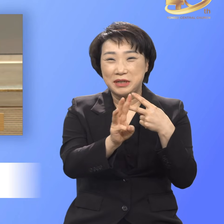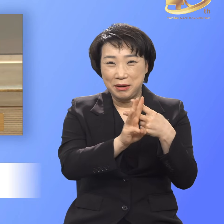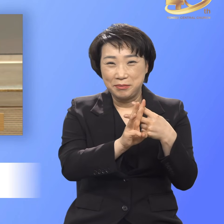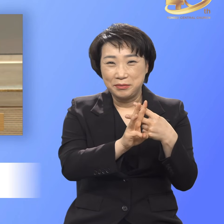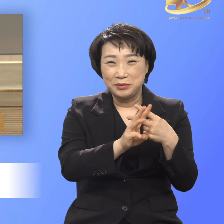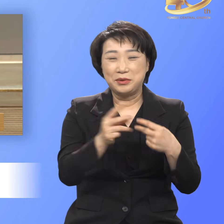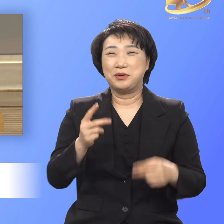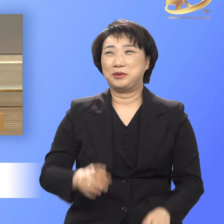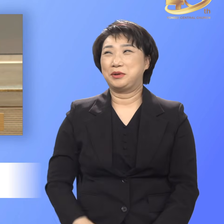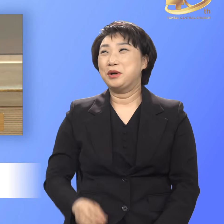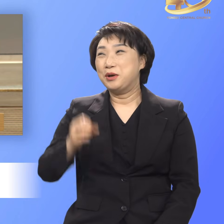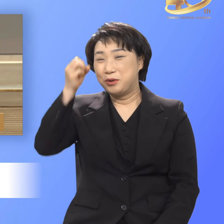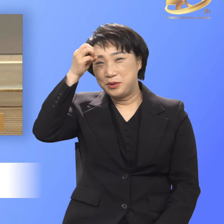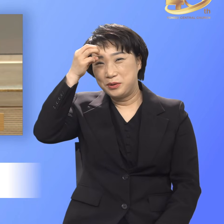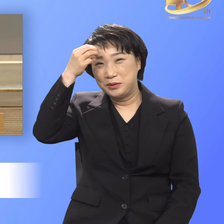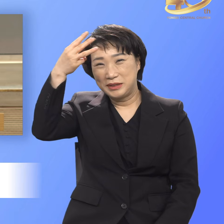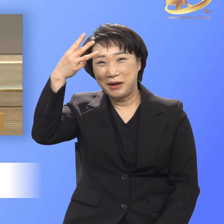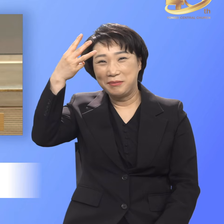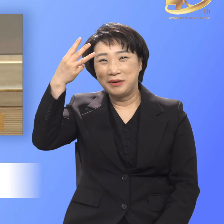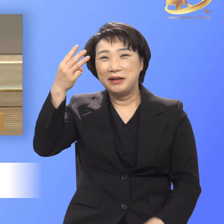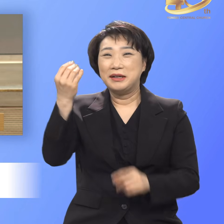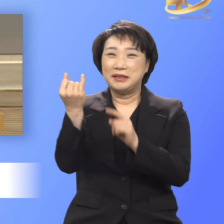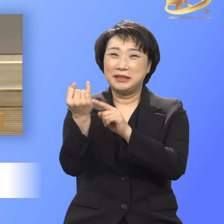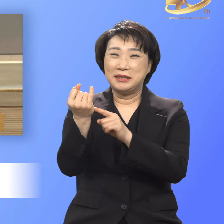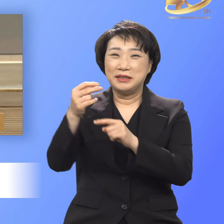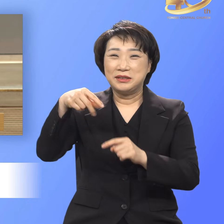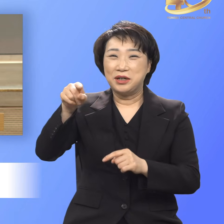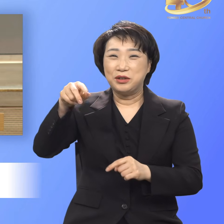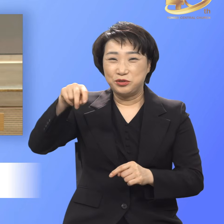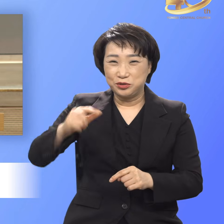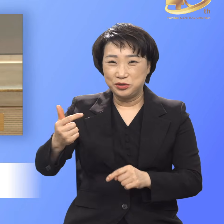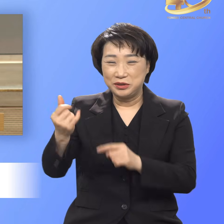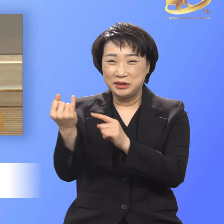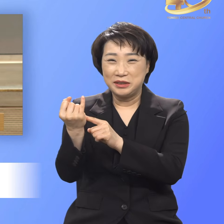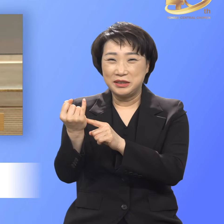또 고등학교 3학년 또 서준이를 대다 놨습니다.